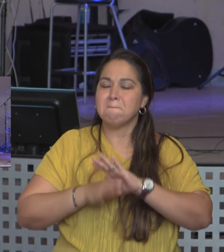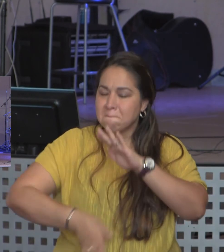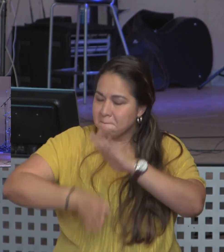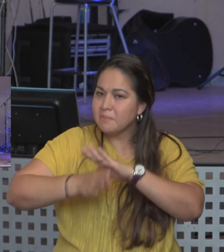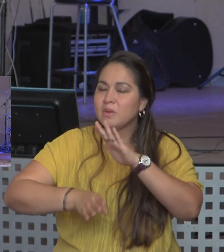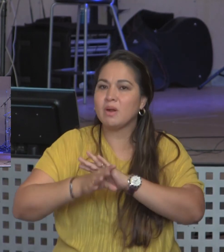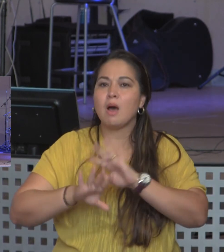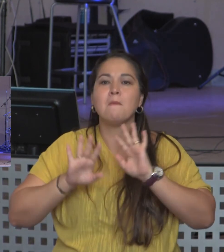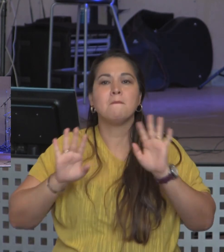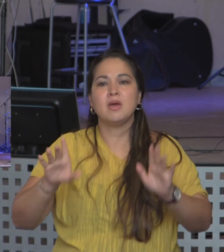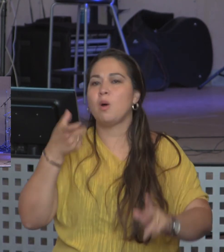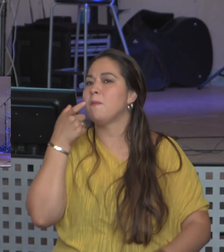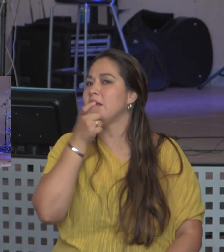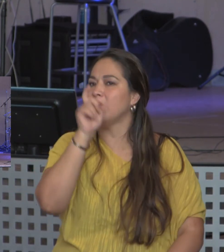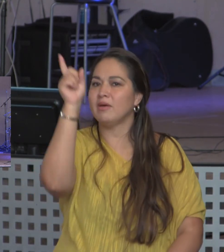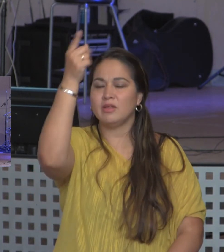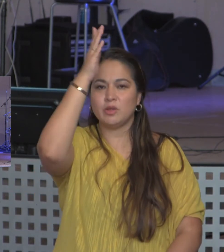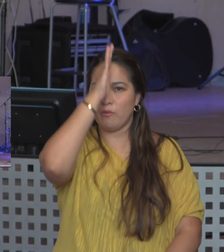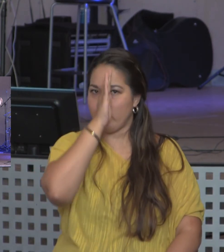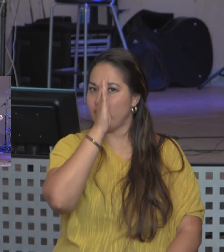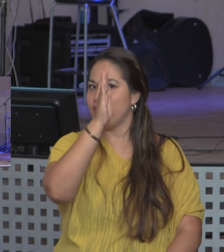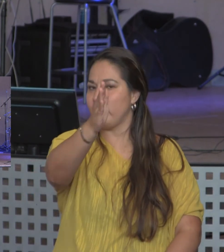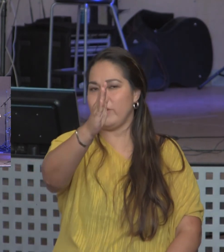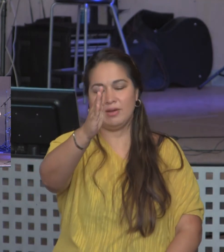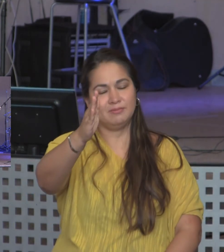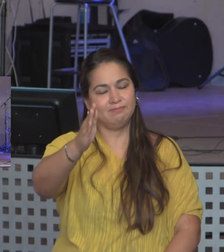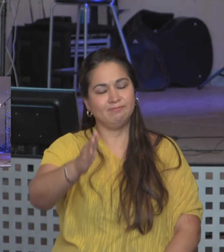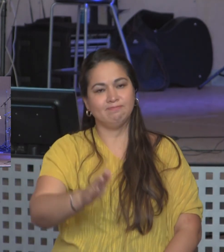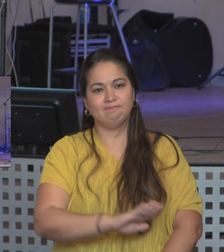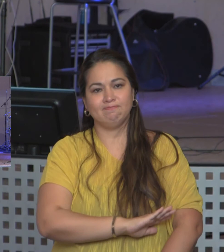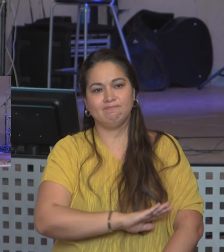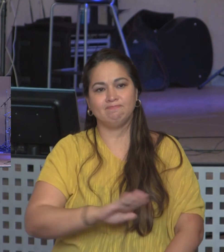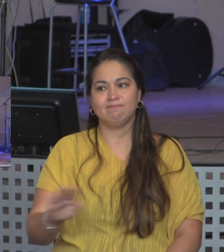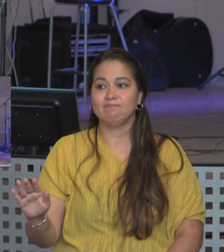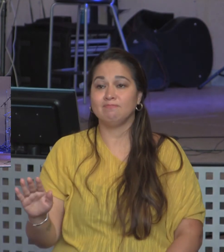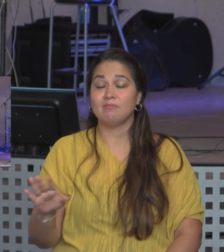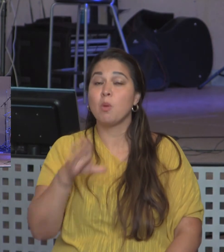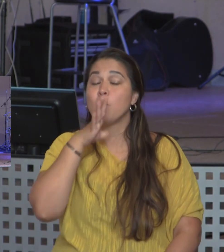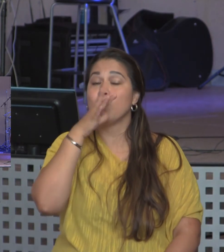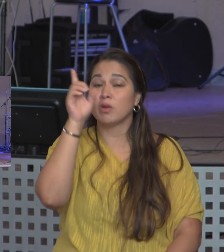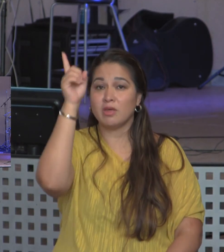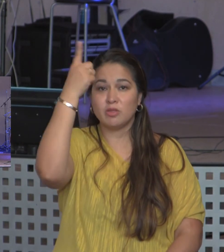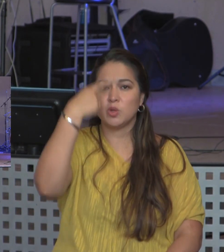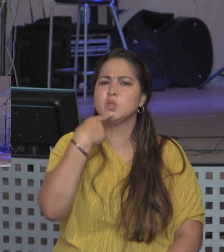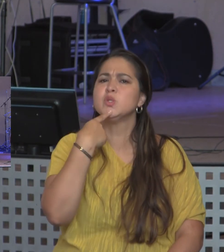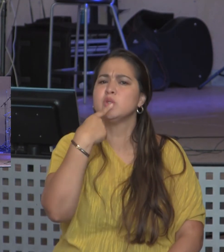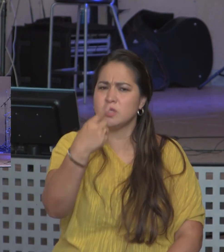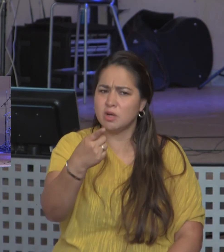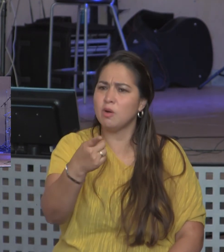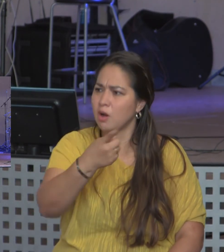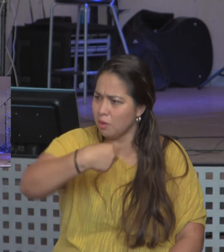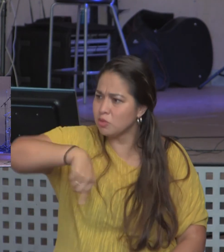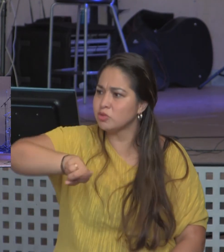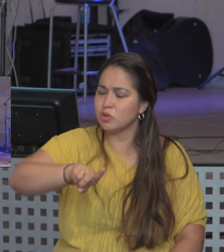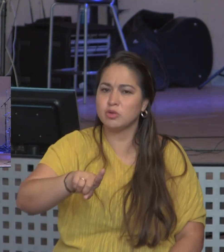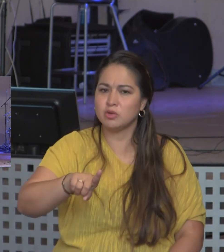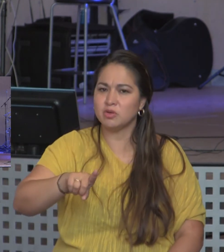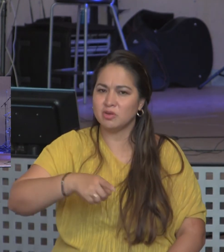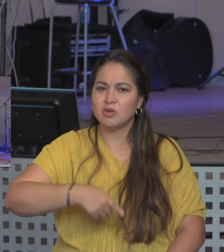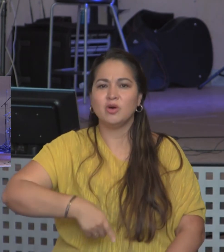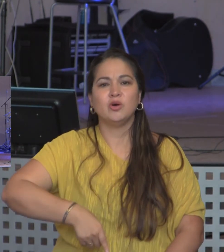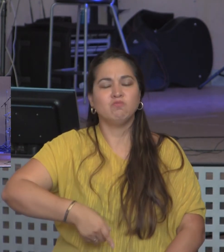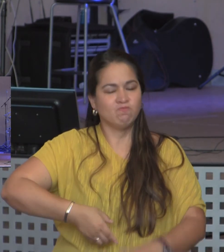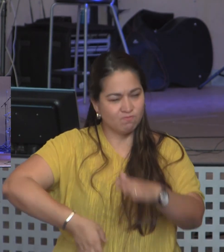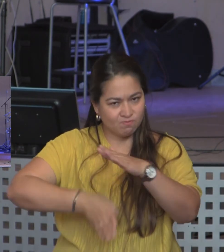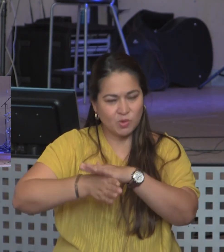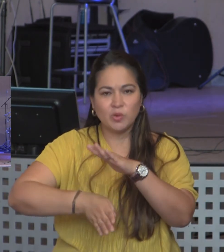Su palabra permanece fiel, estable. Lo que Él nos ha dicho sigue fiel. ¿Qué nos toca